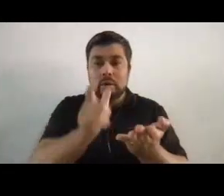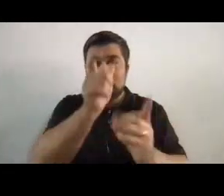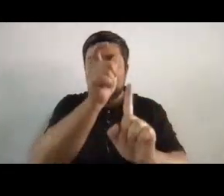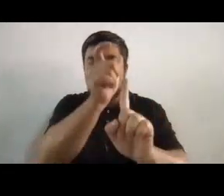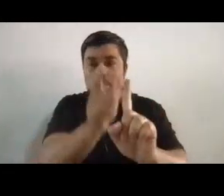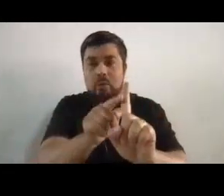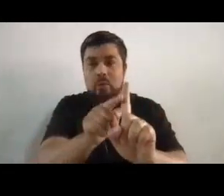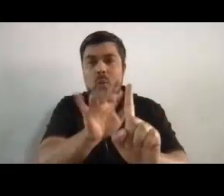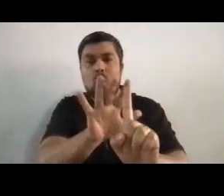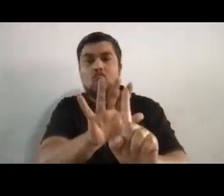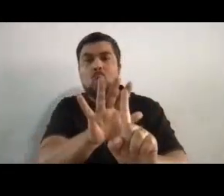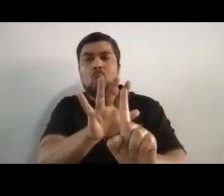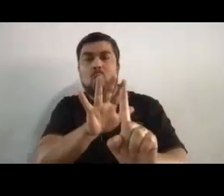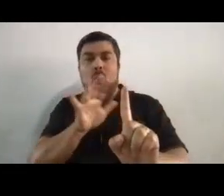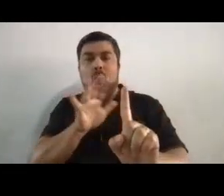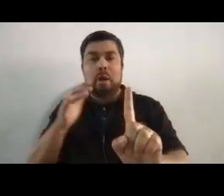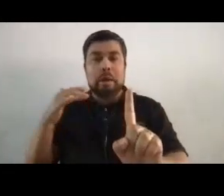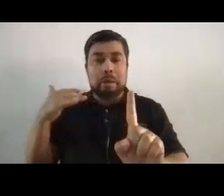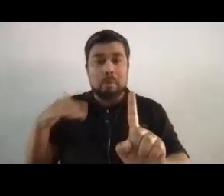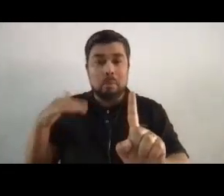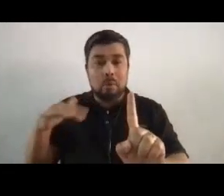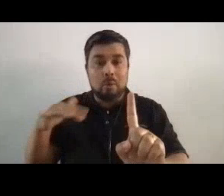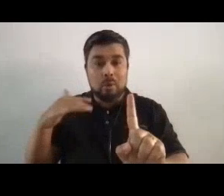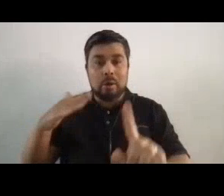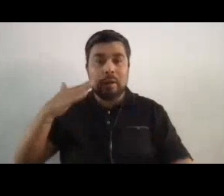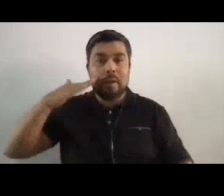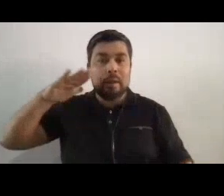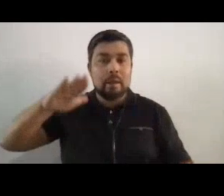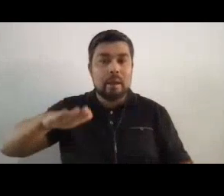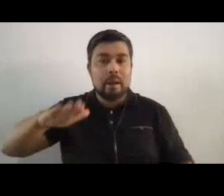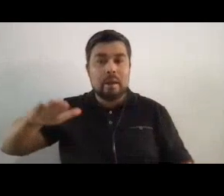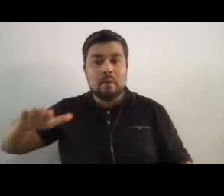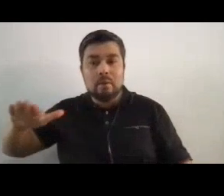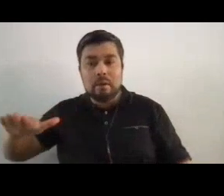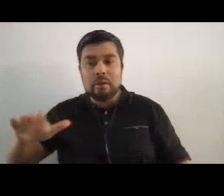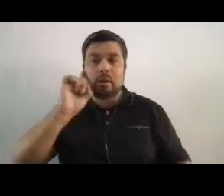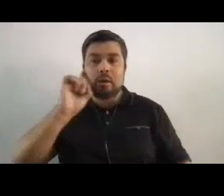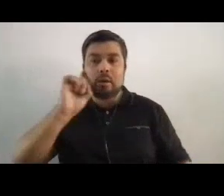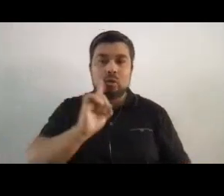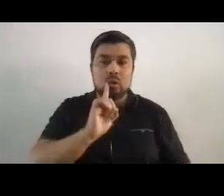de la infancia sorda. La siguiente.